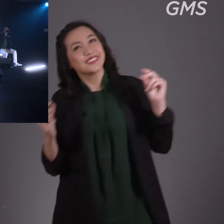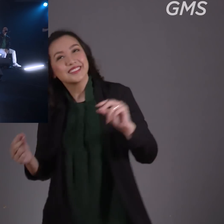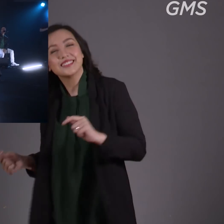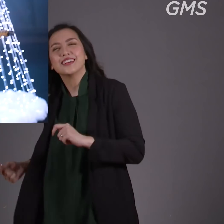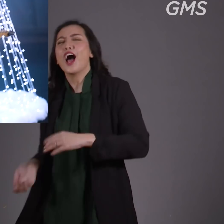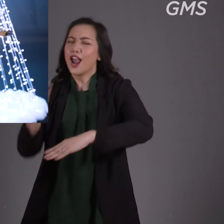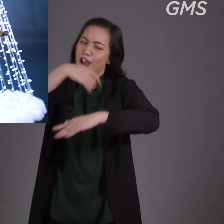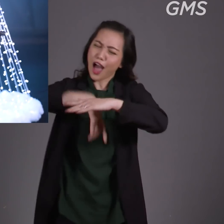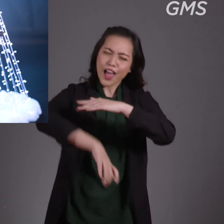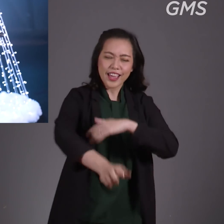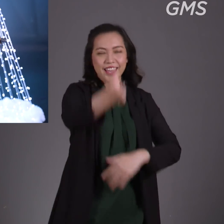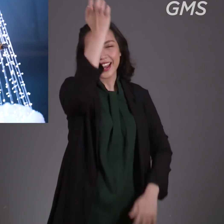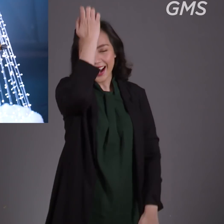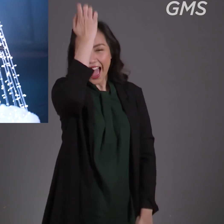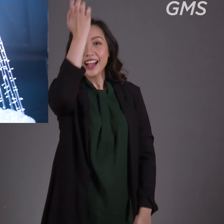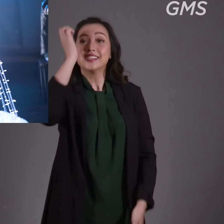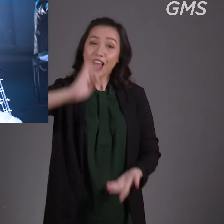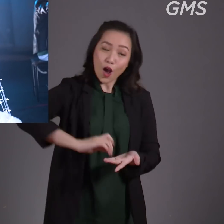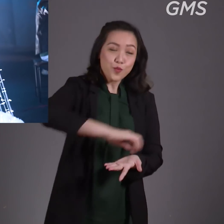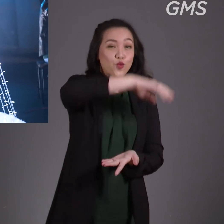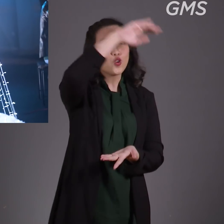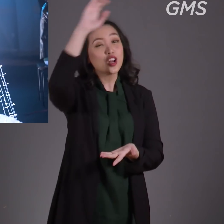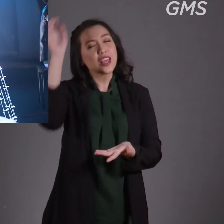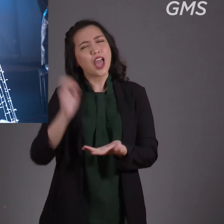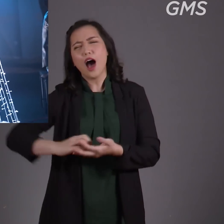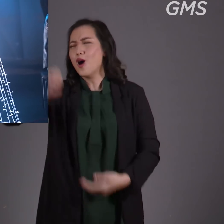lahir Raja mulia.